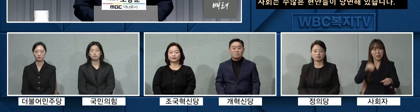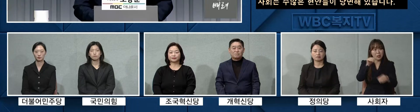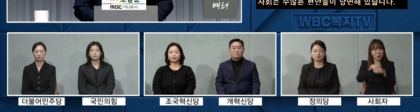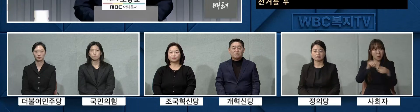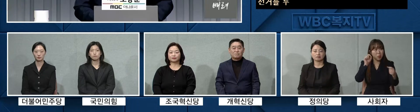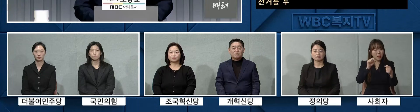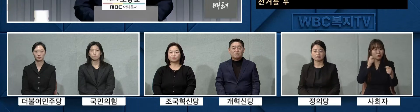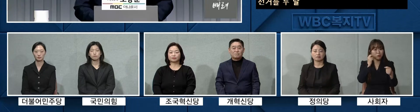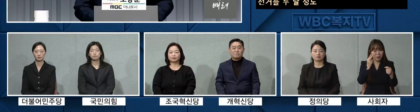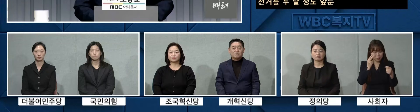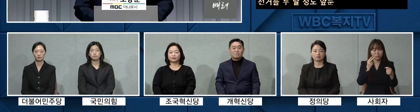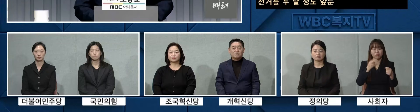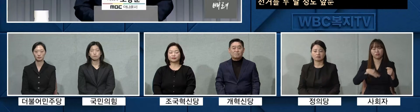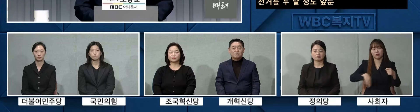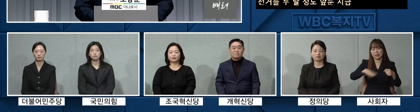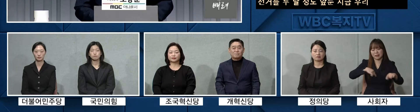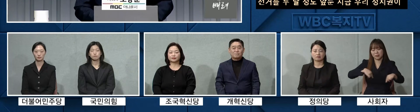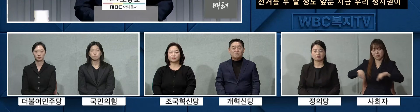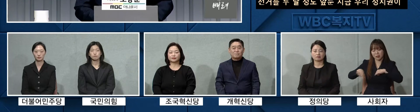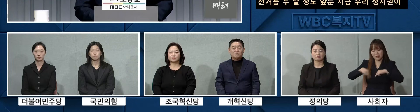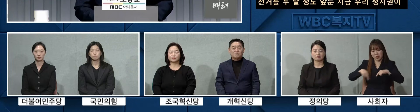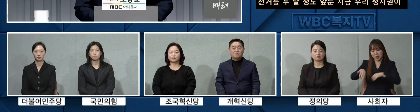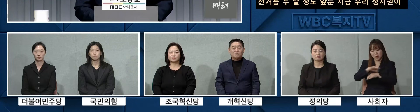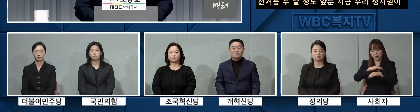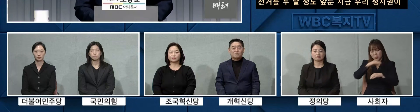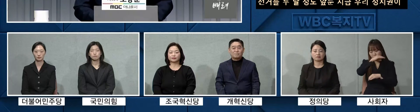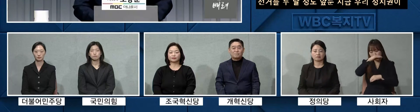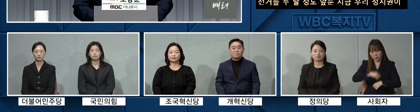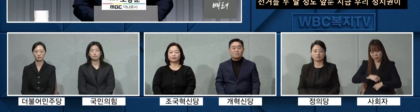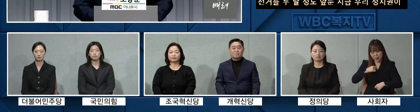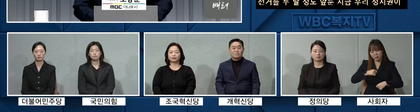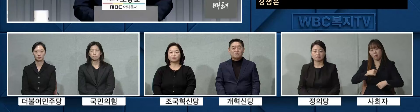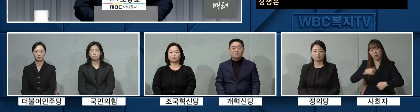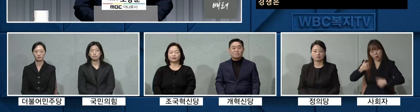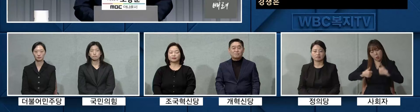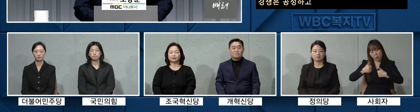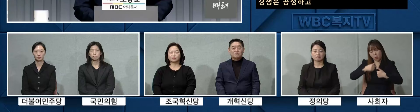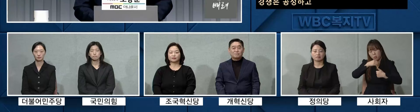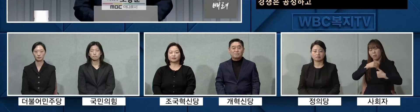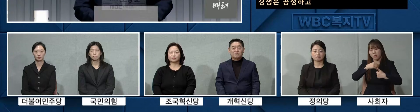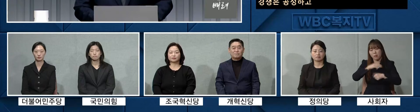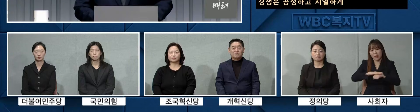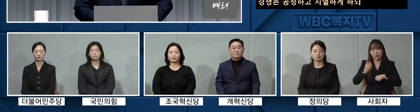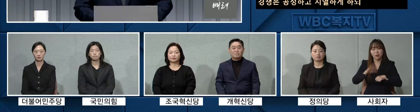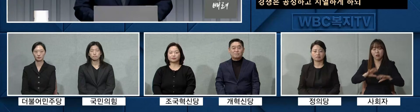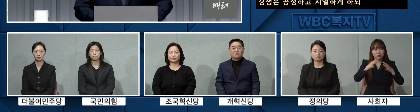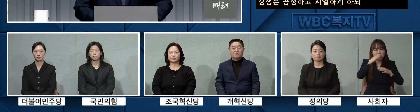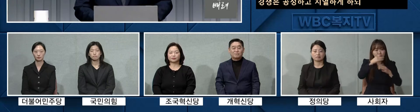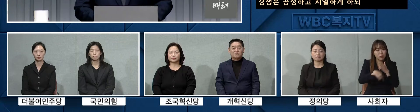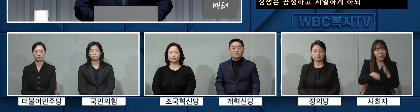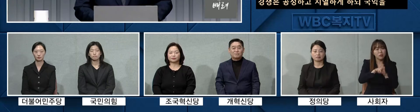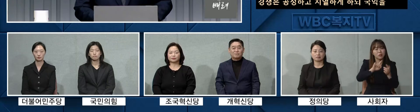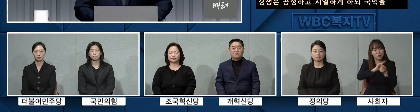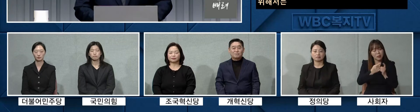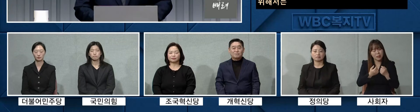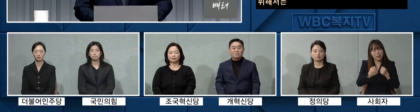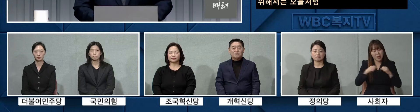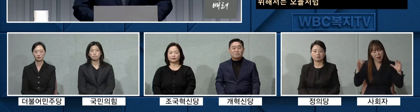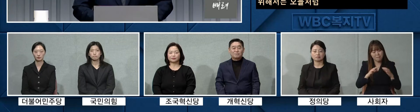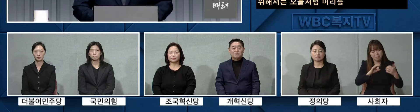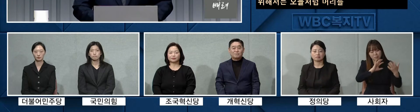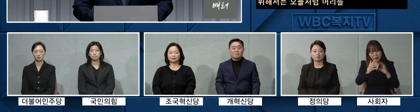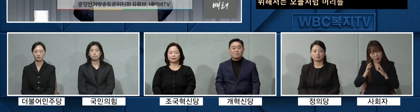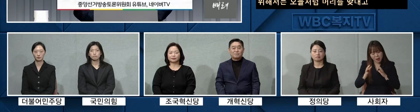지금 우리 정치권이 경쟁은 공정하고 치열하게 하되 국익을 위해서는 오늘처럼 머리를 맞대고 함께 해법을